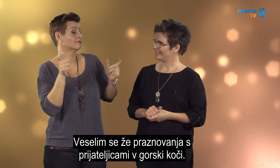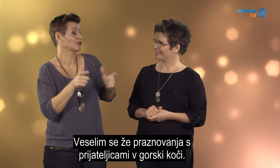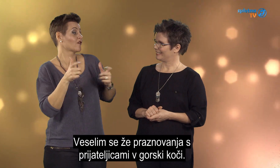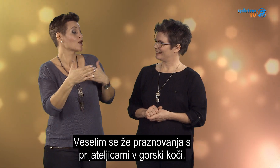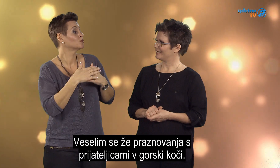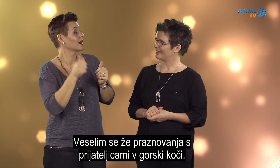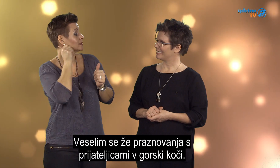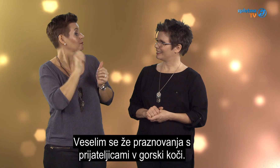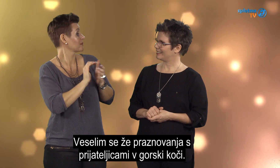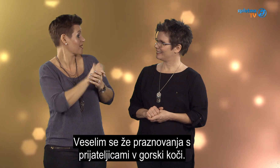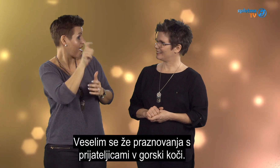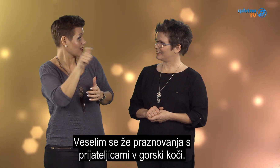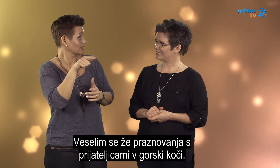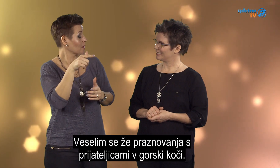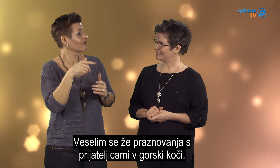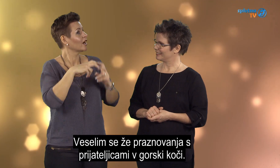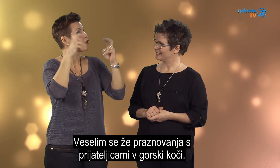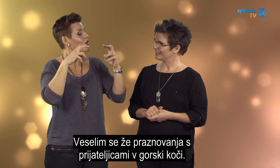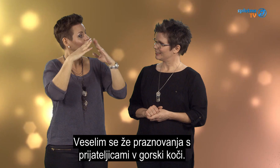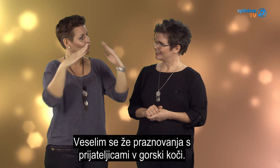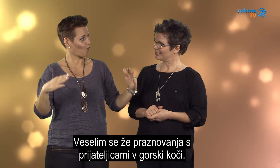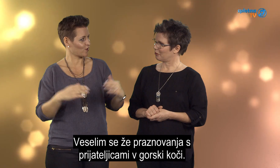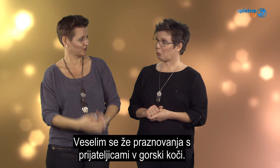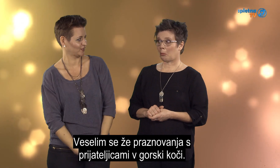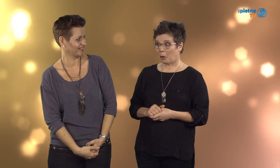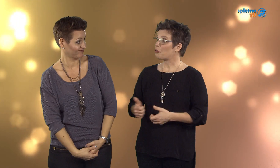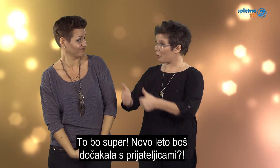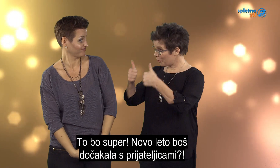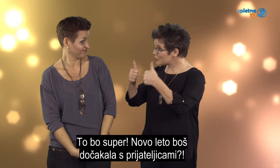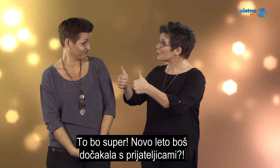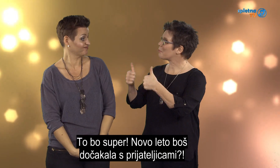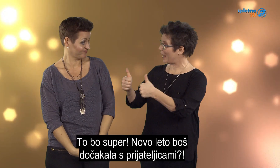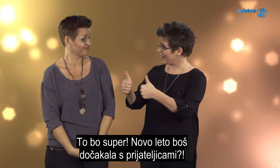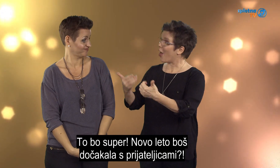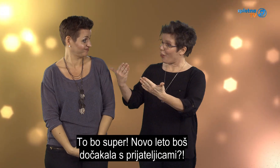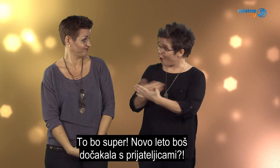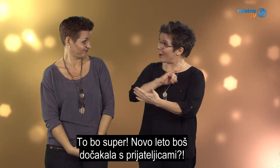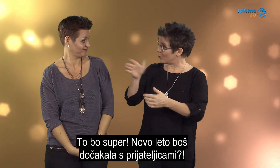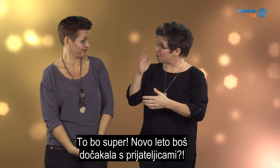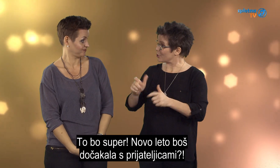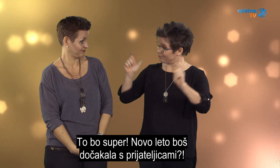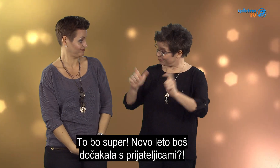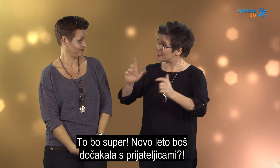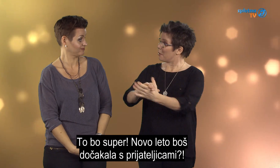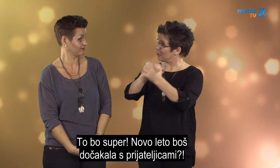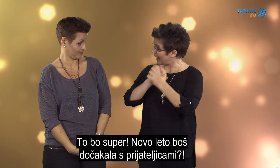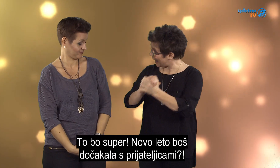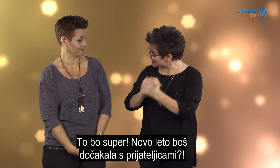s prijateljicami v gorski koči. To bo super! Novo leto boš dočakala s